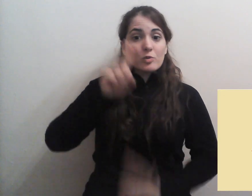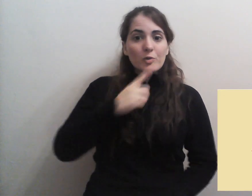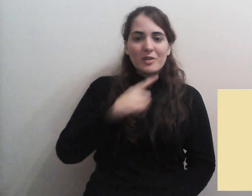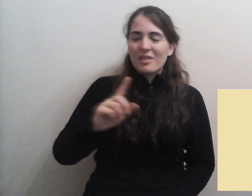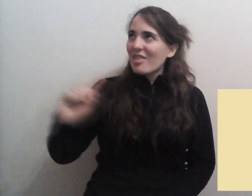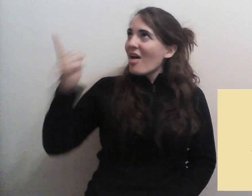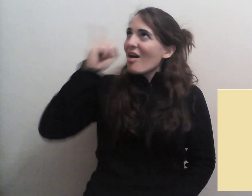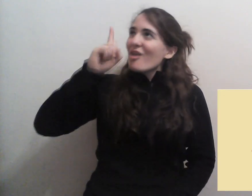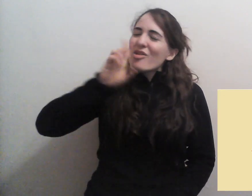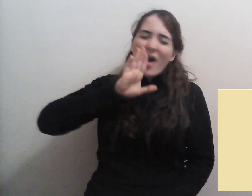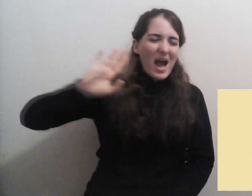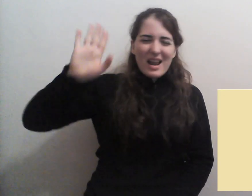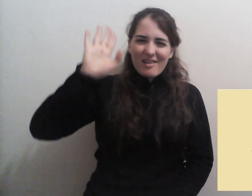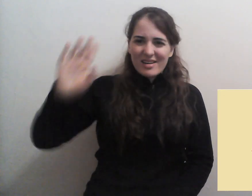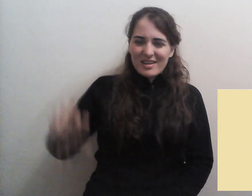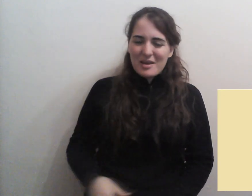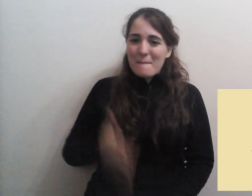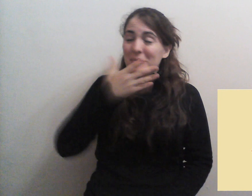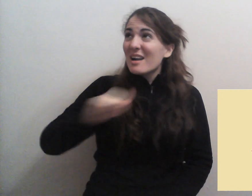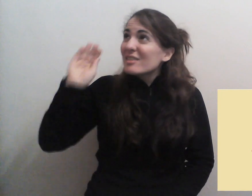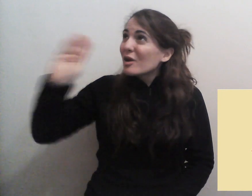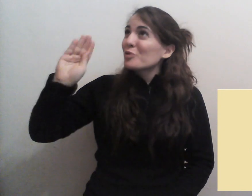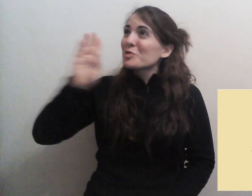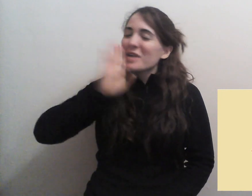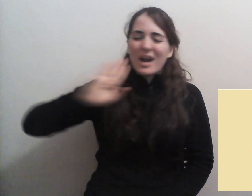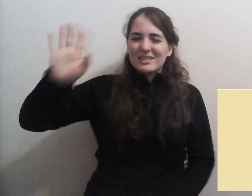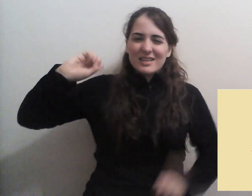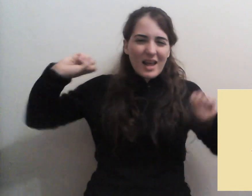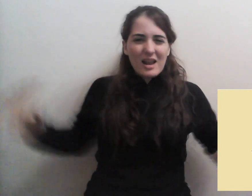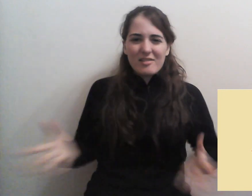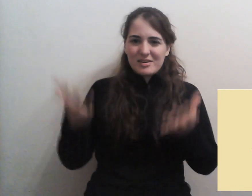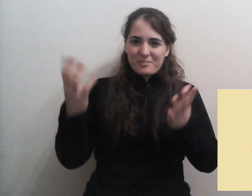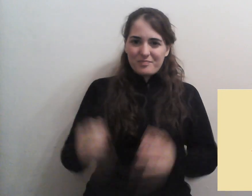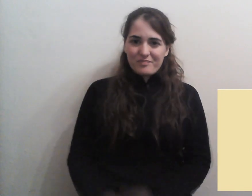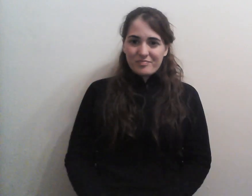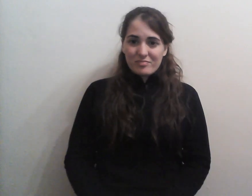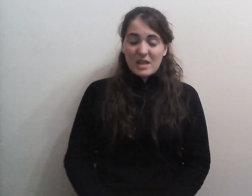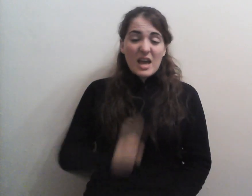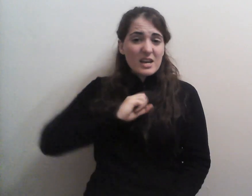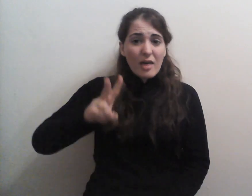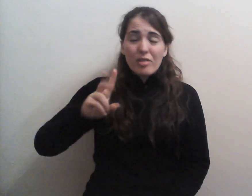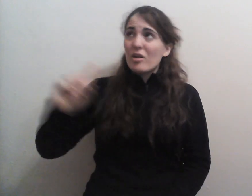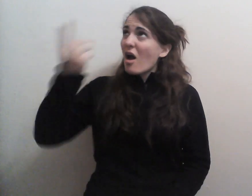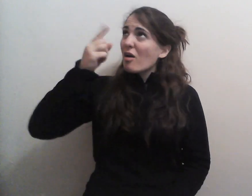tus maravillas. Hay muchas razones por las cuales podemos adorar a Dios. Evidentemente, según Pedro,